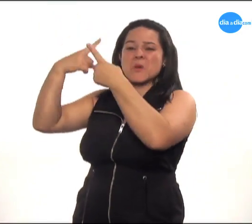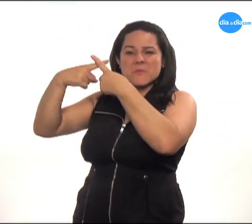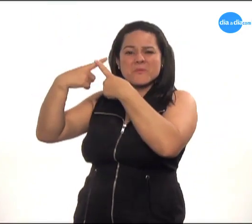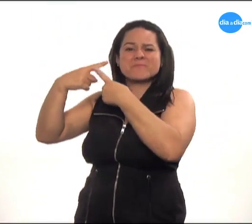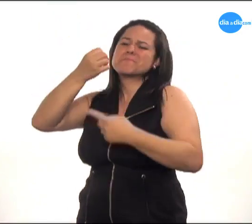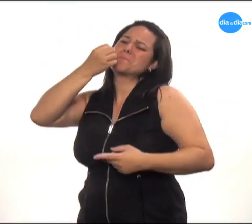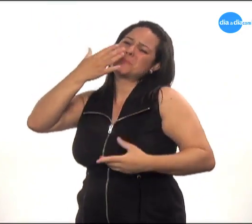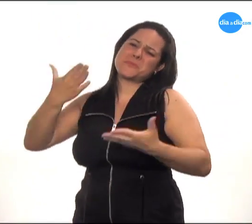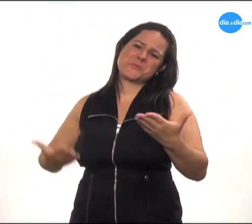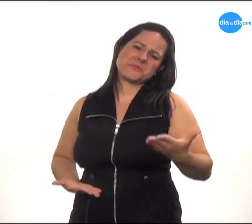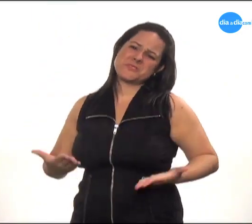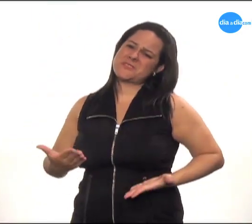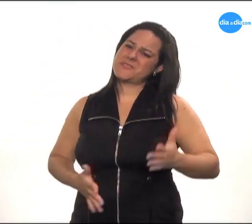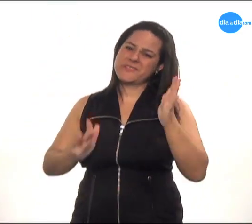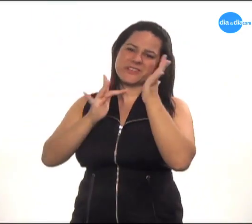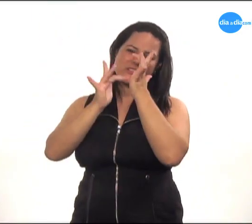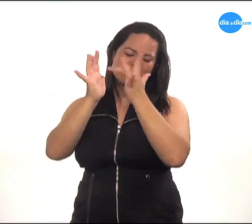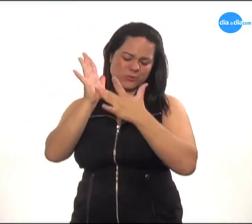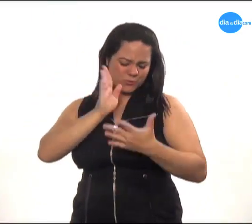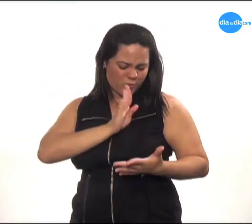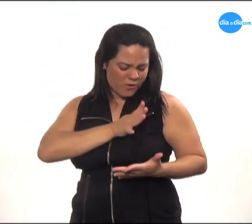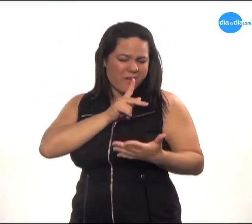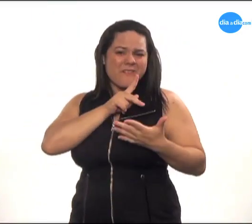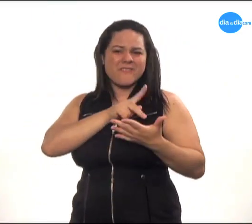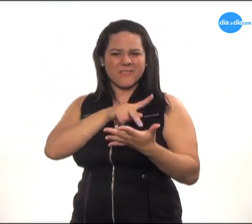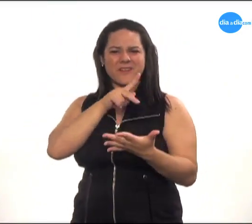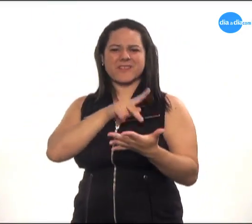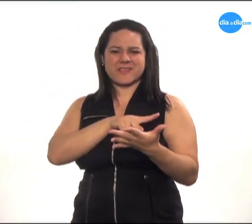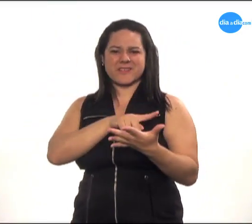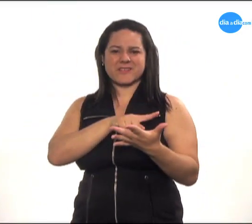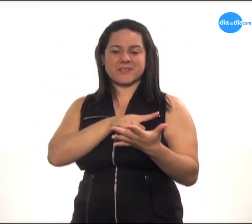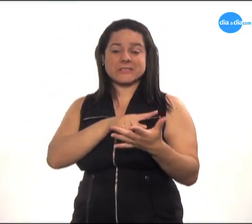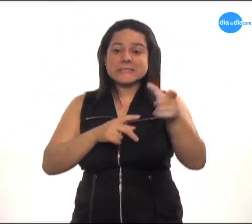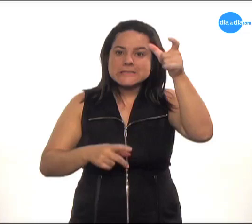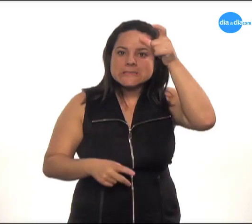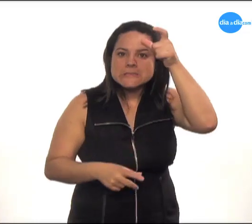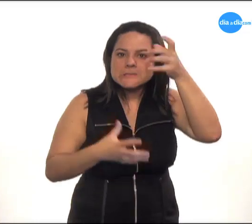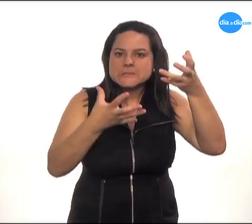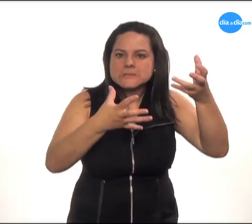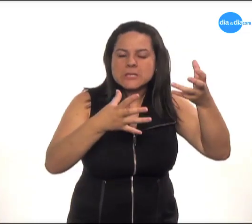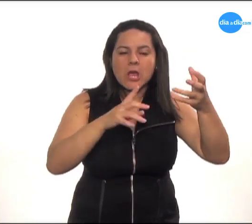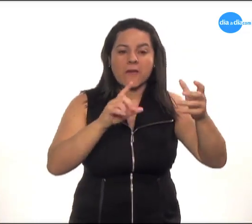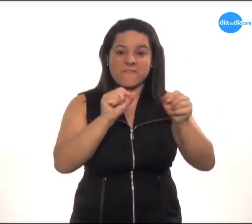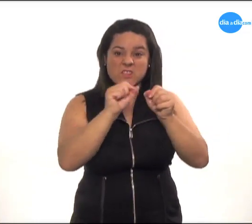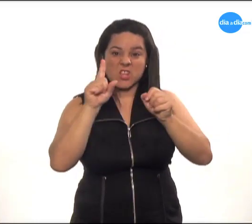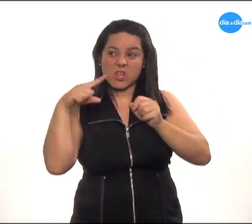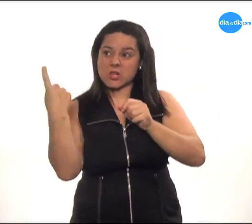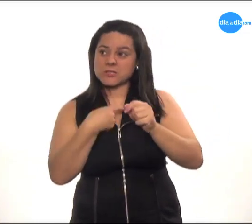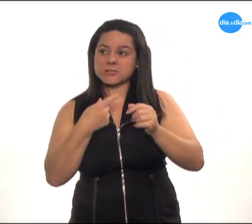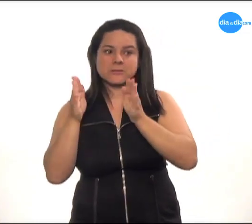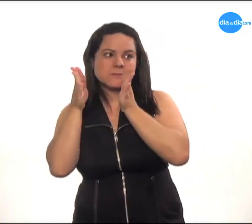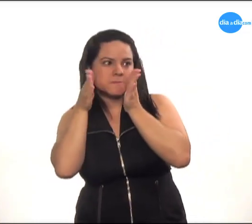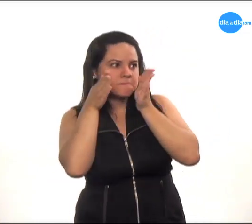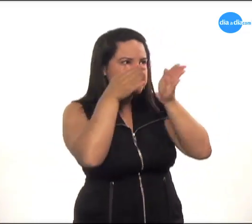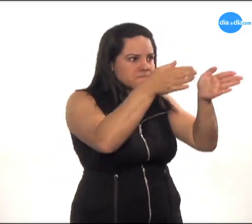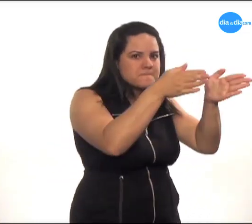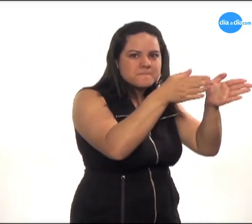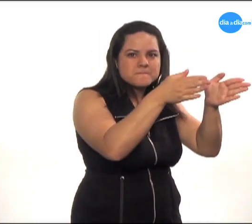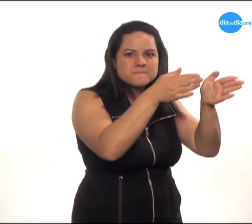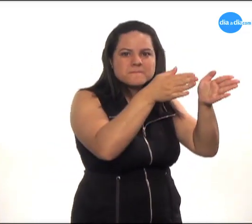pena servir a Jesus de todo o coração. O inimigo quer mudar o foco da nossa visão e da nossa missão. Enquanto a